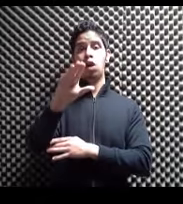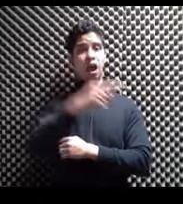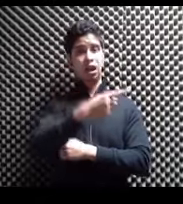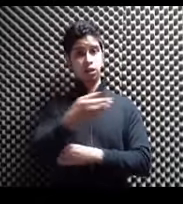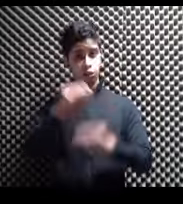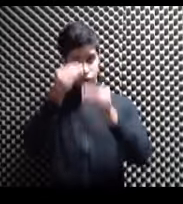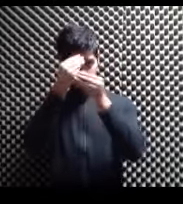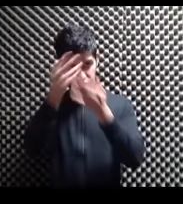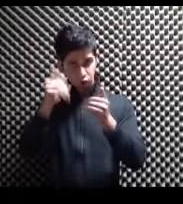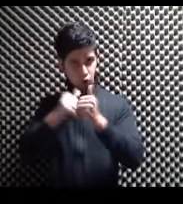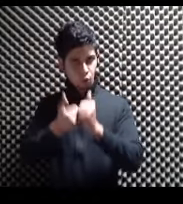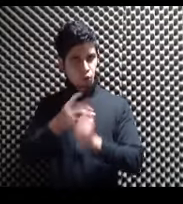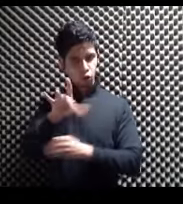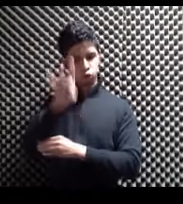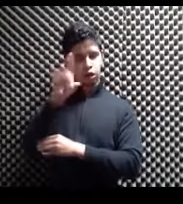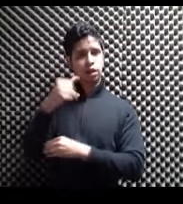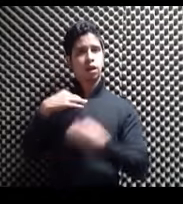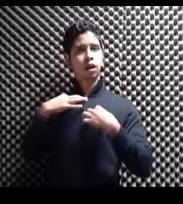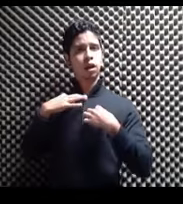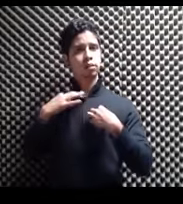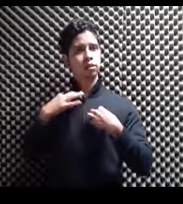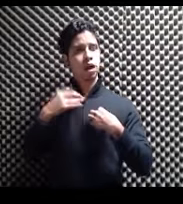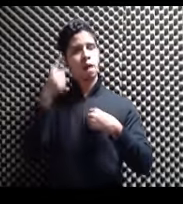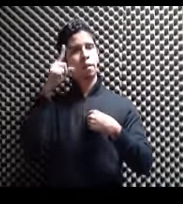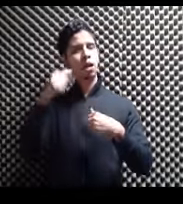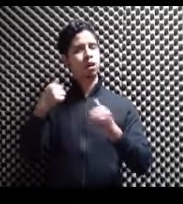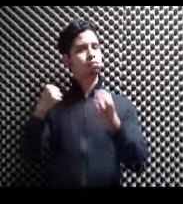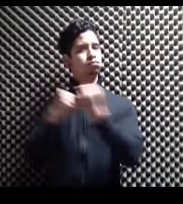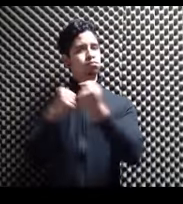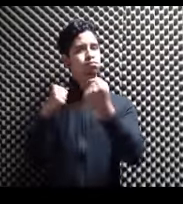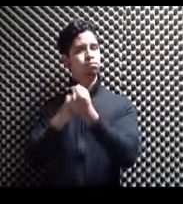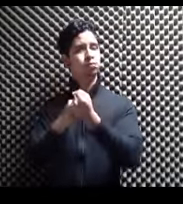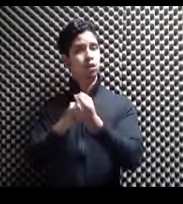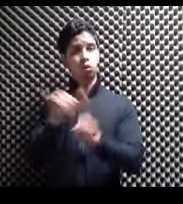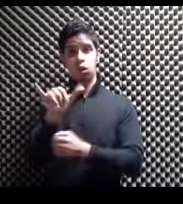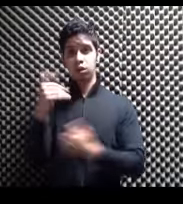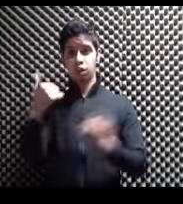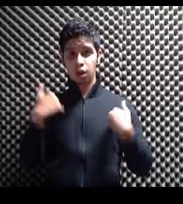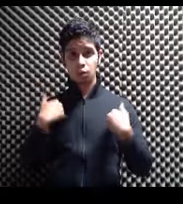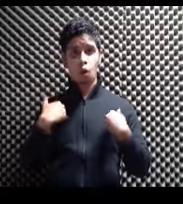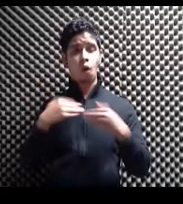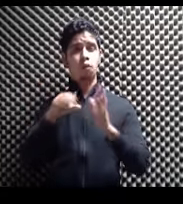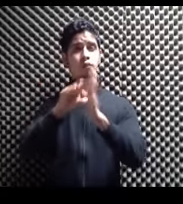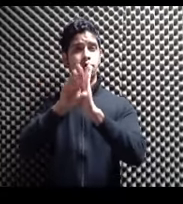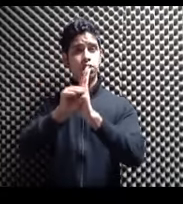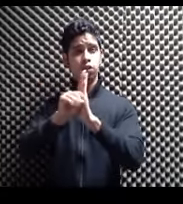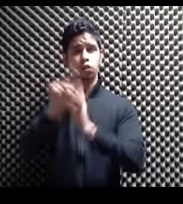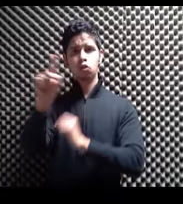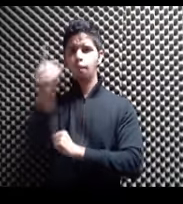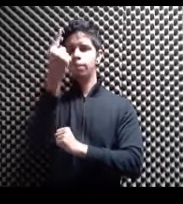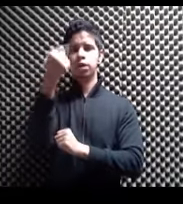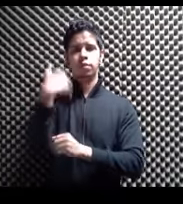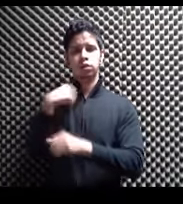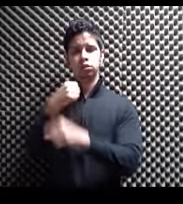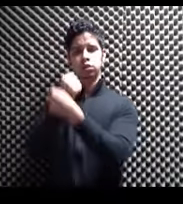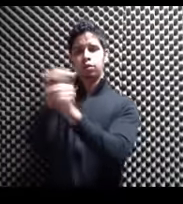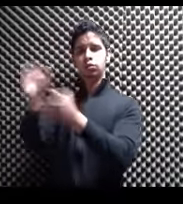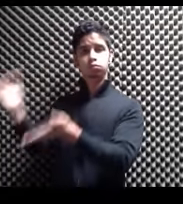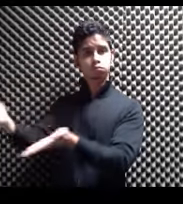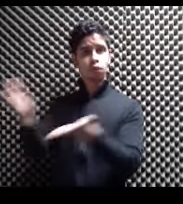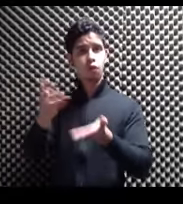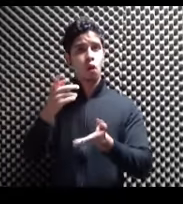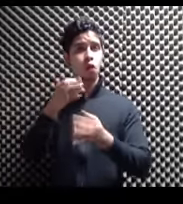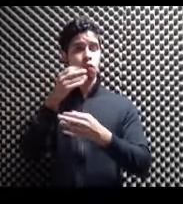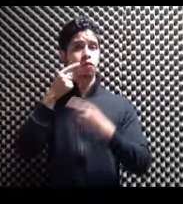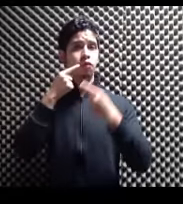que también se hagan más ayudas. Y tenemos ahí un video de nuestro primer rescate, que fue un famoso perro que tuve, que se llama Papito,